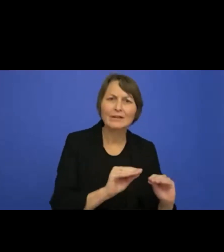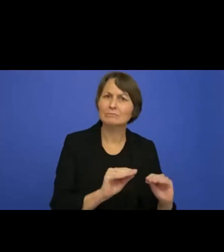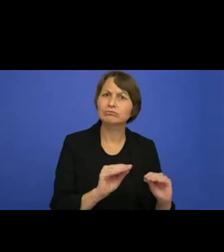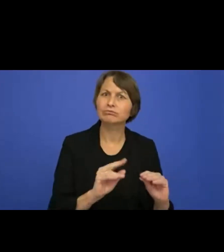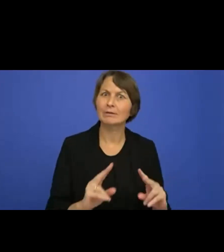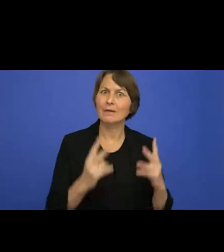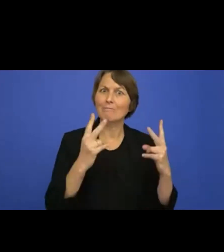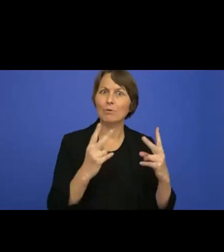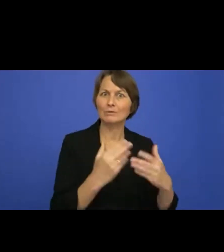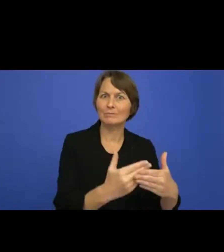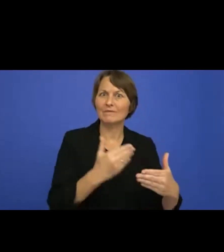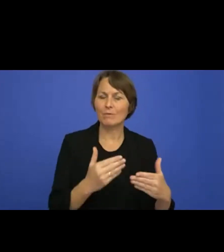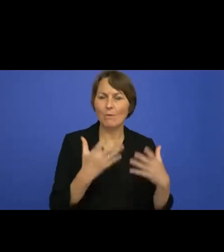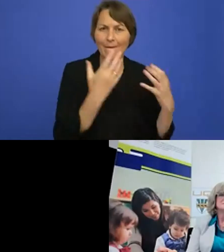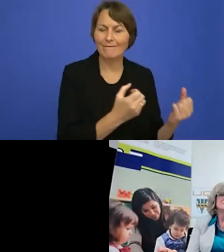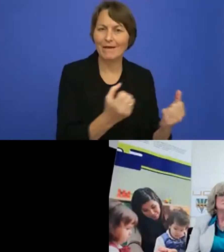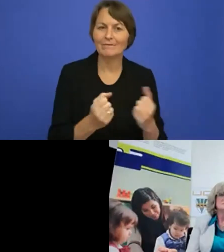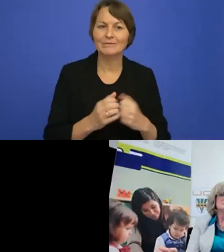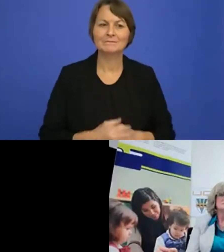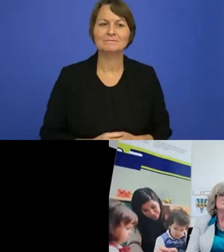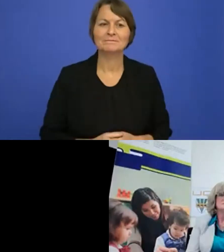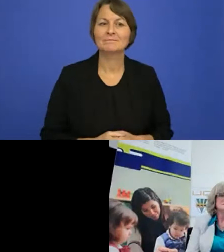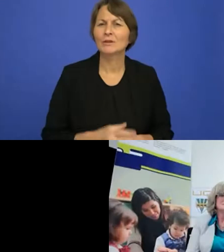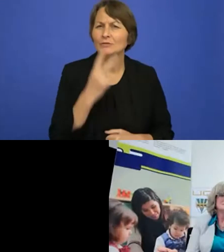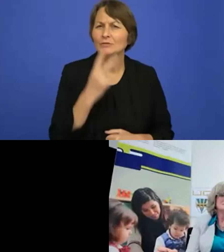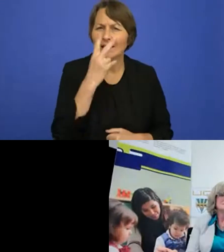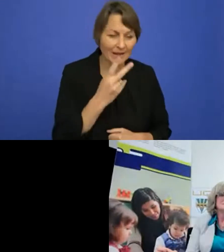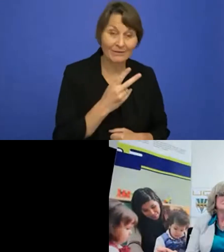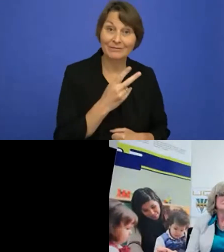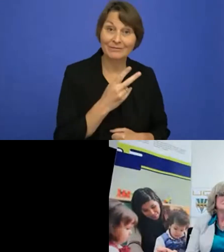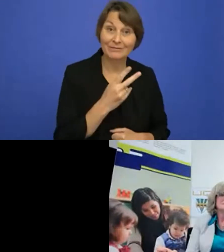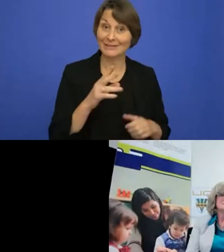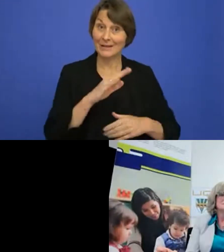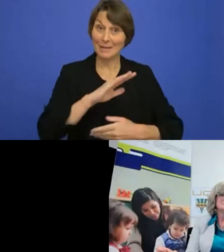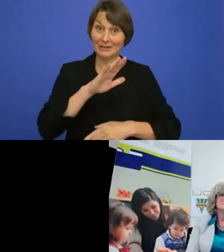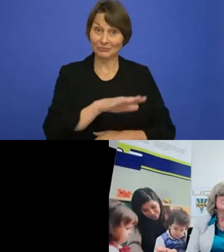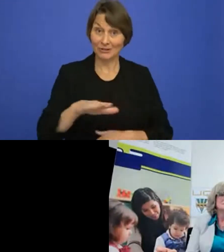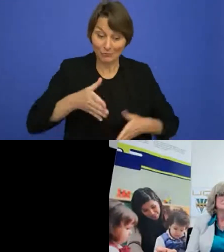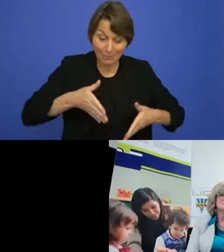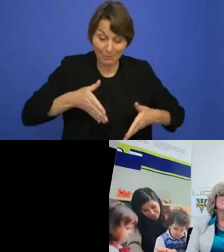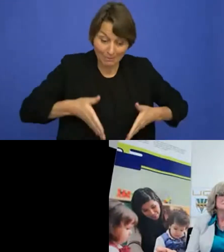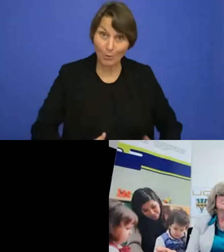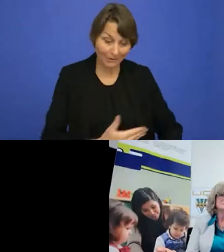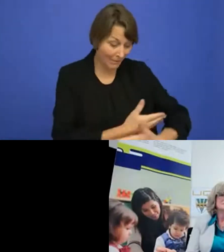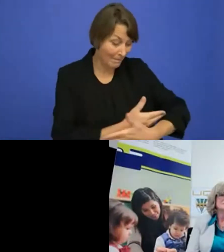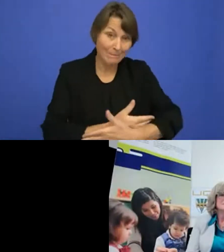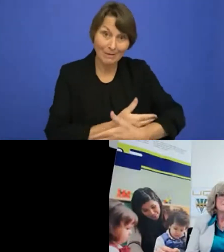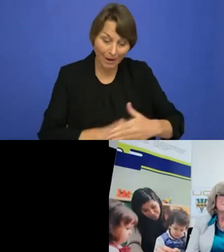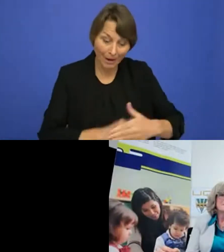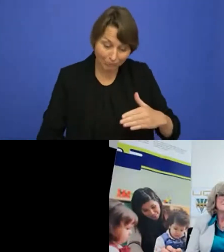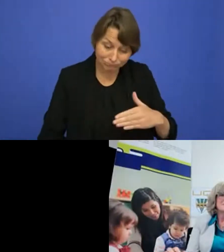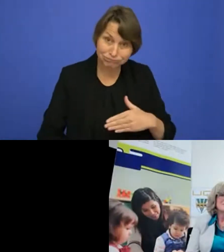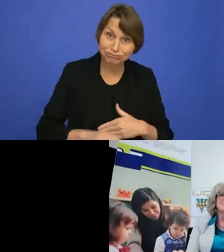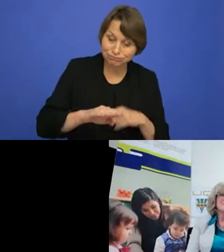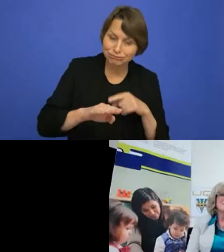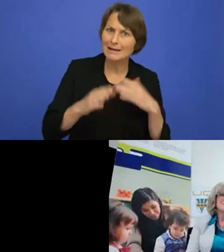à ces structures de protection. Et dès que les enfants naissent, eh bien, il y a ces